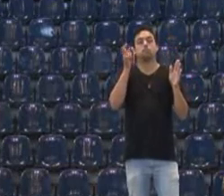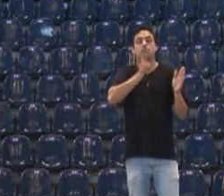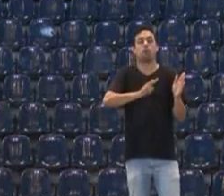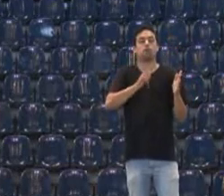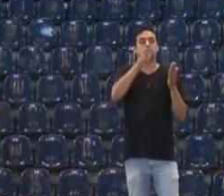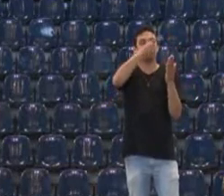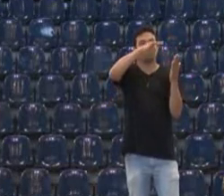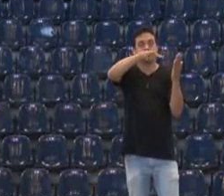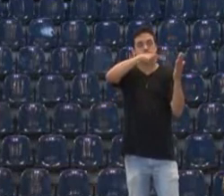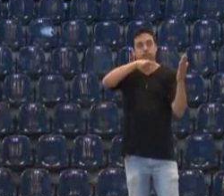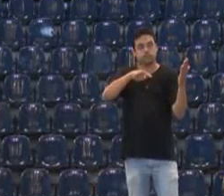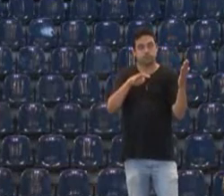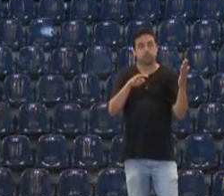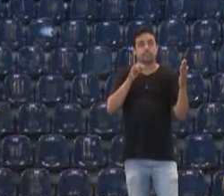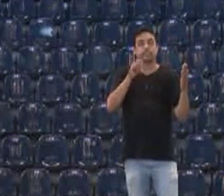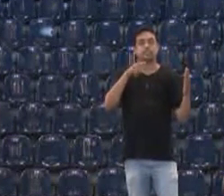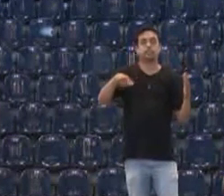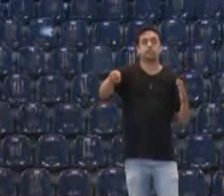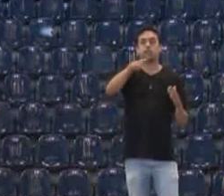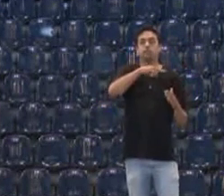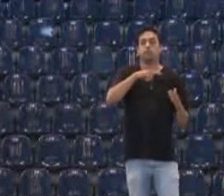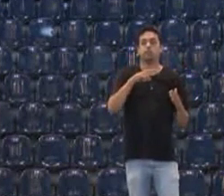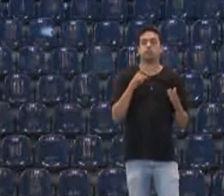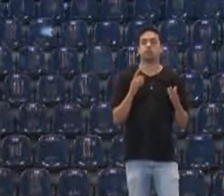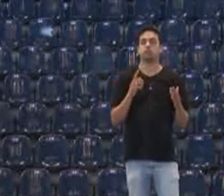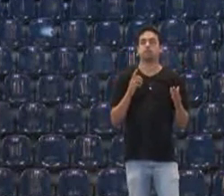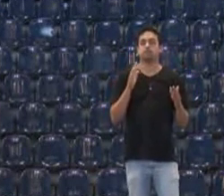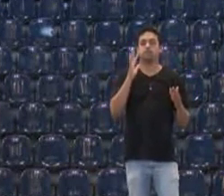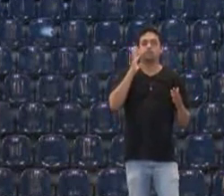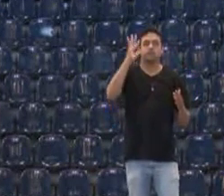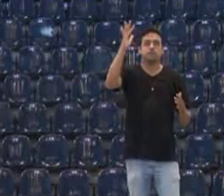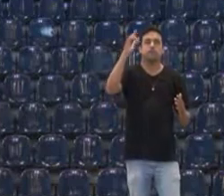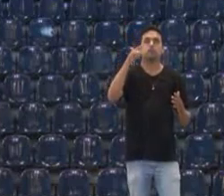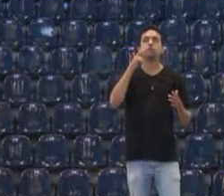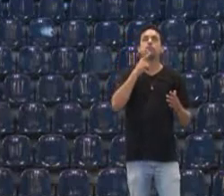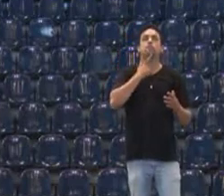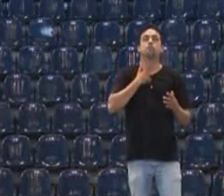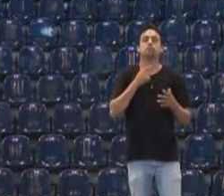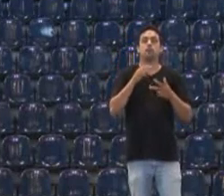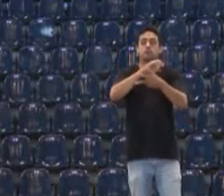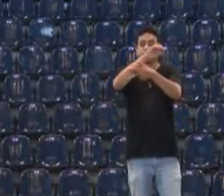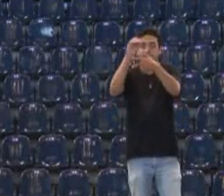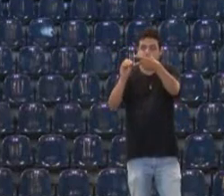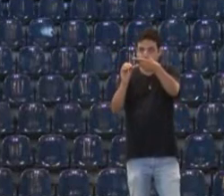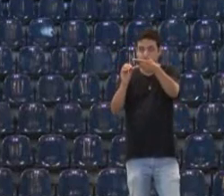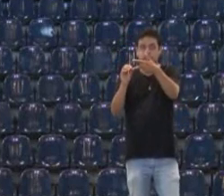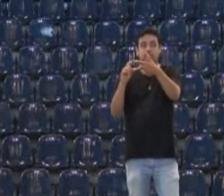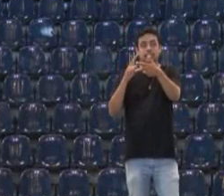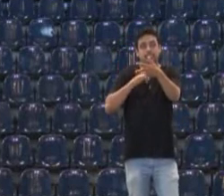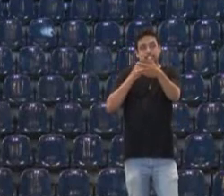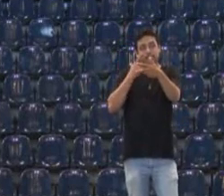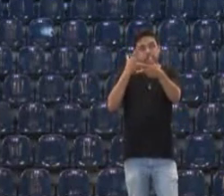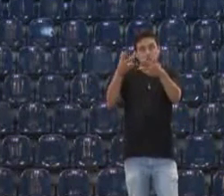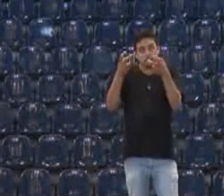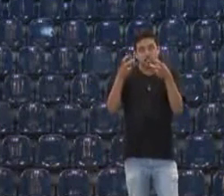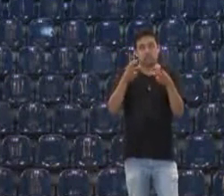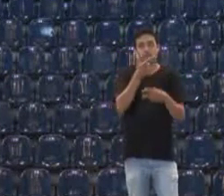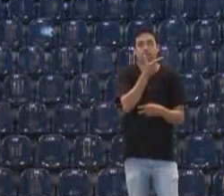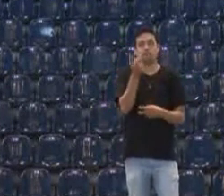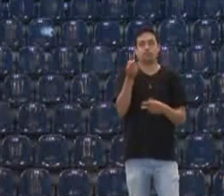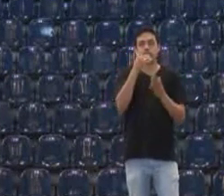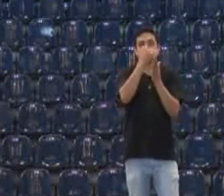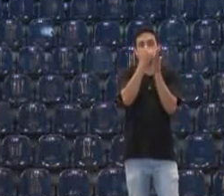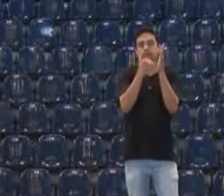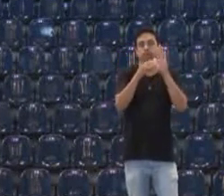corrigido. Se você aspira a uma vaga na universidade, você tem que fazer no mínimo 20